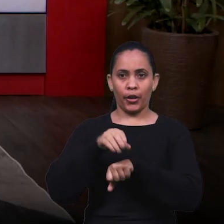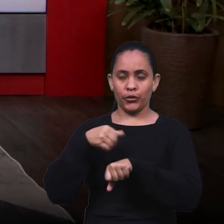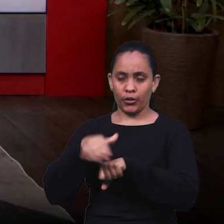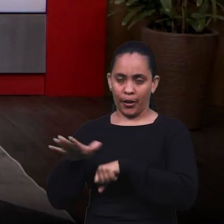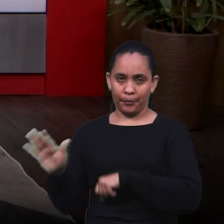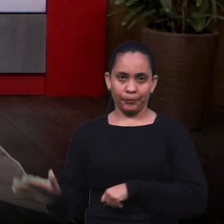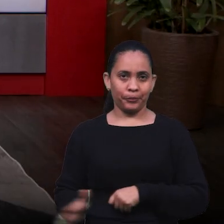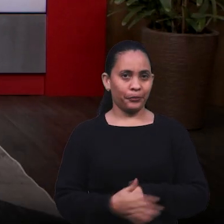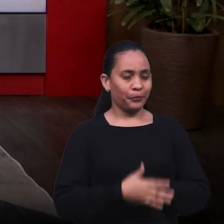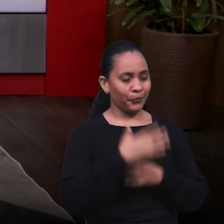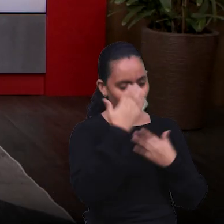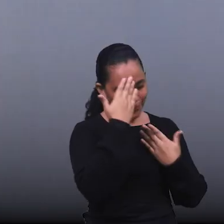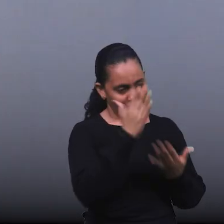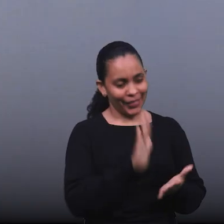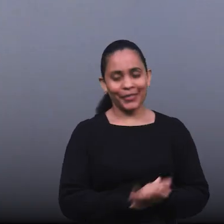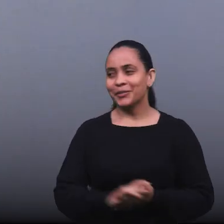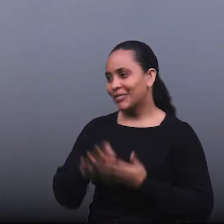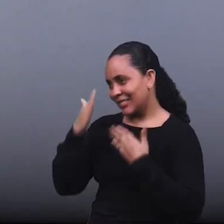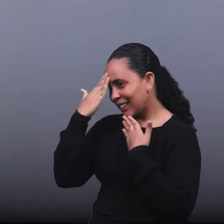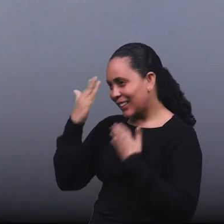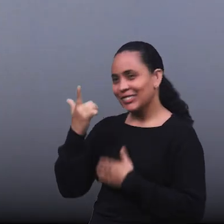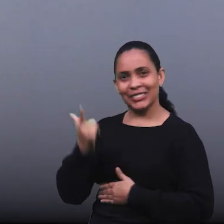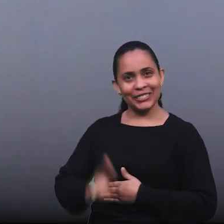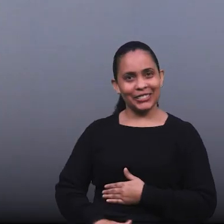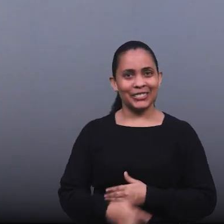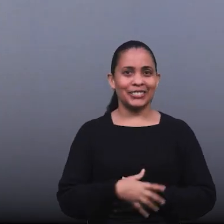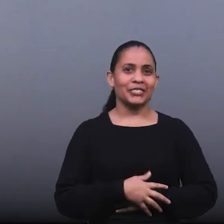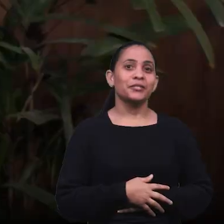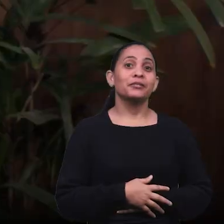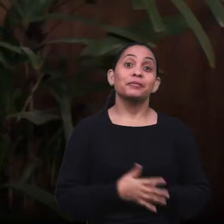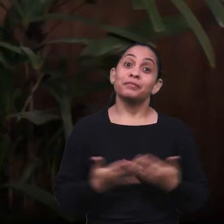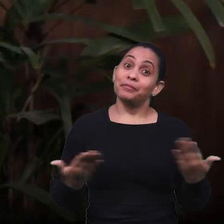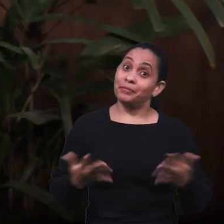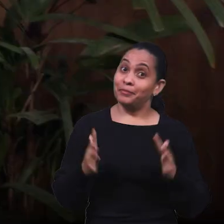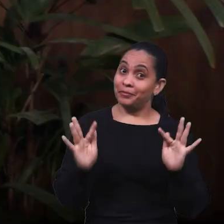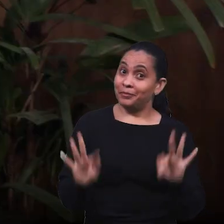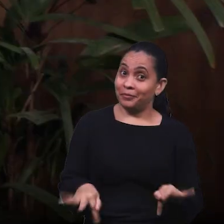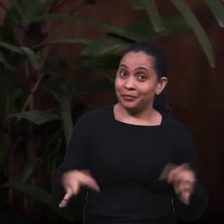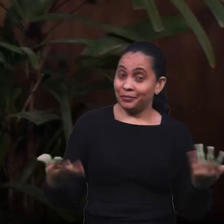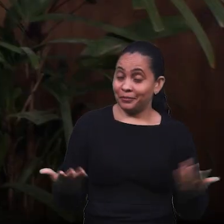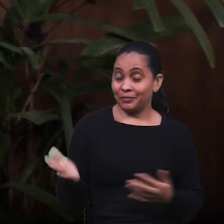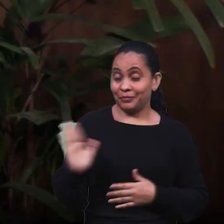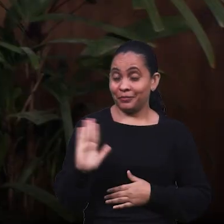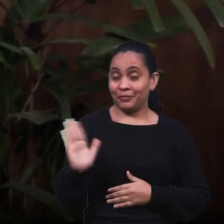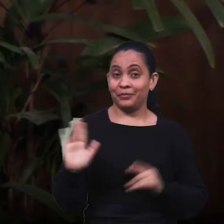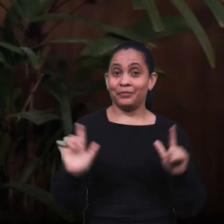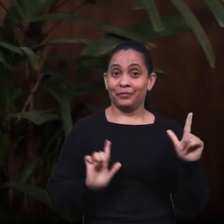Muito obrigada. Obrigada, eu que agradeço mais uma vez. Então a gente encerra o nosso